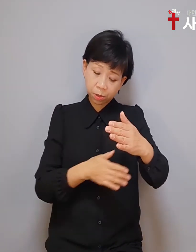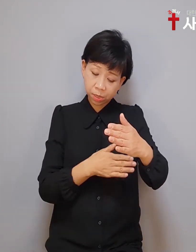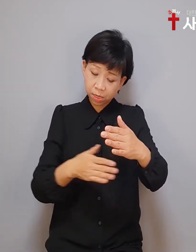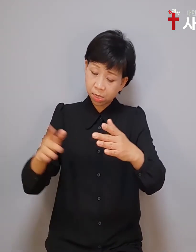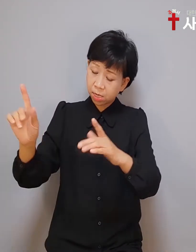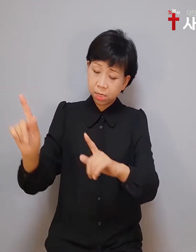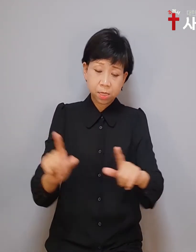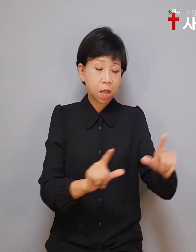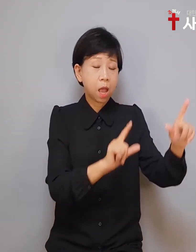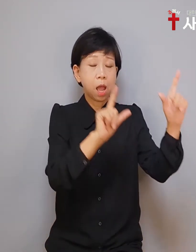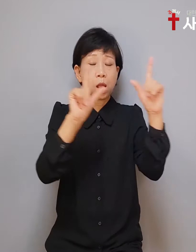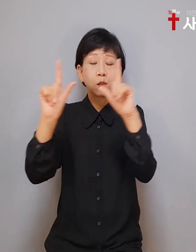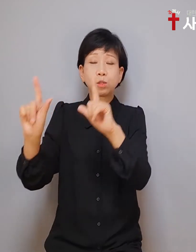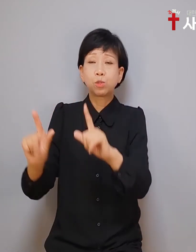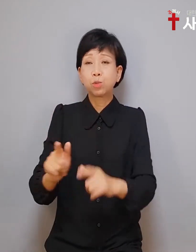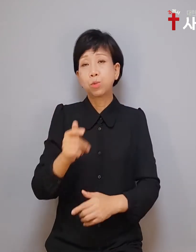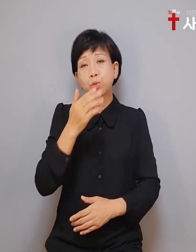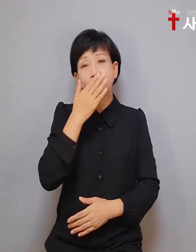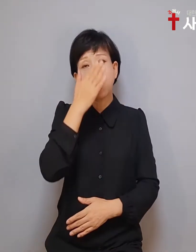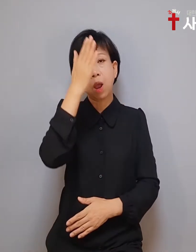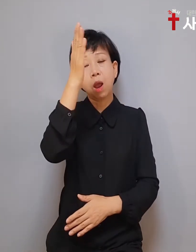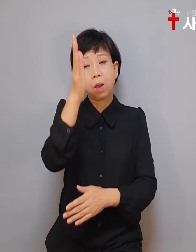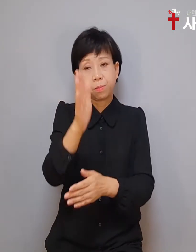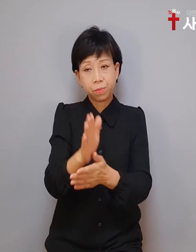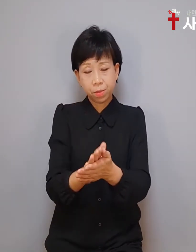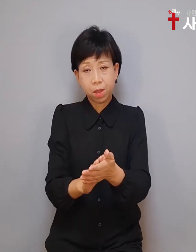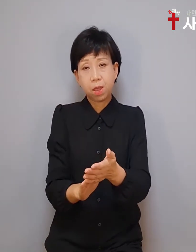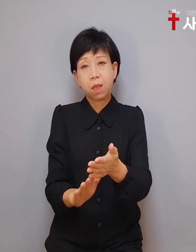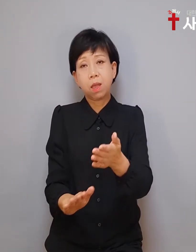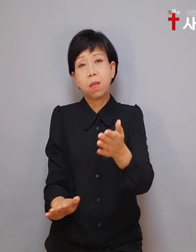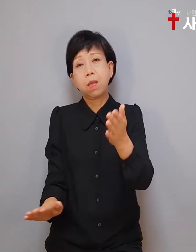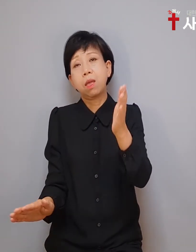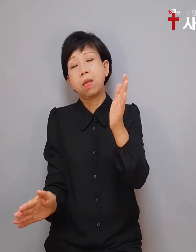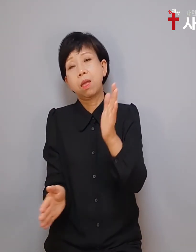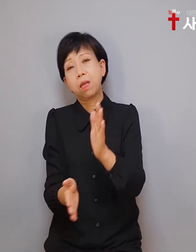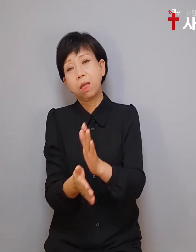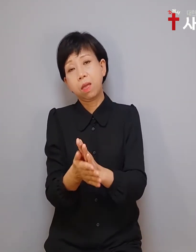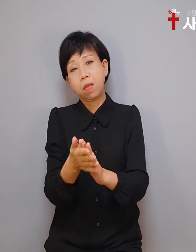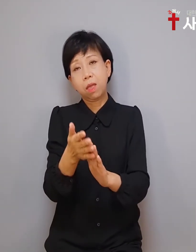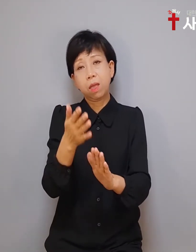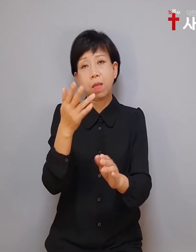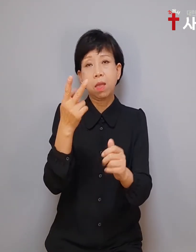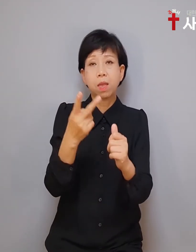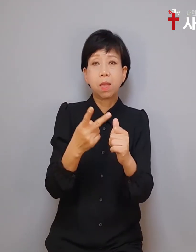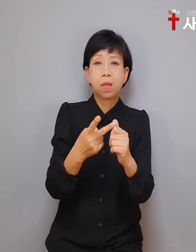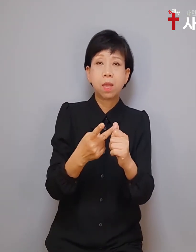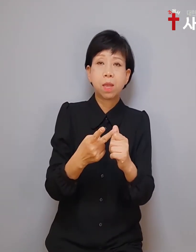없이 살 수 우리 2절 합니다. 평화 없는 세상.